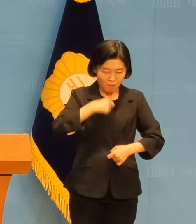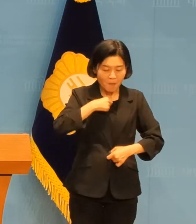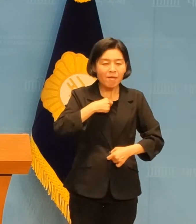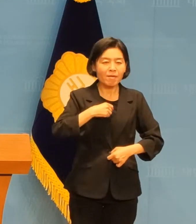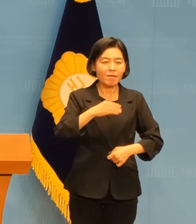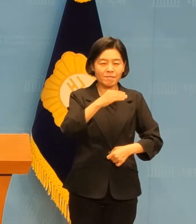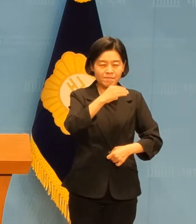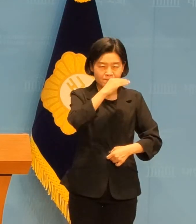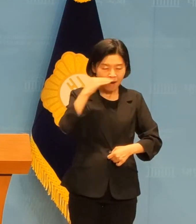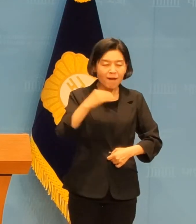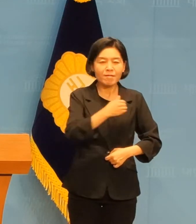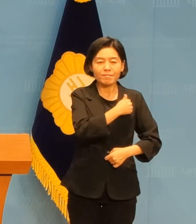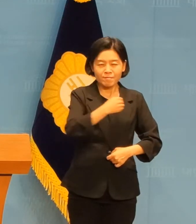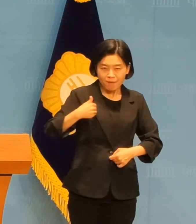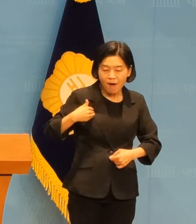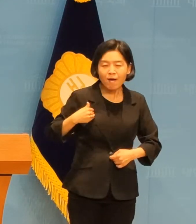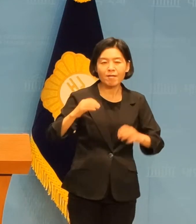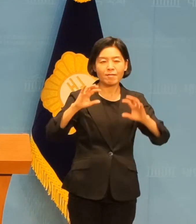한다 였습니다.